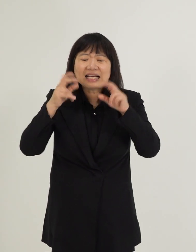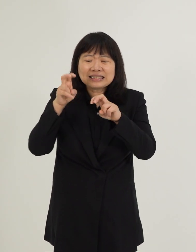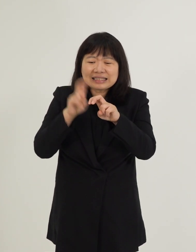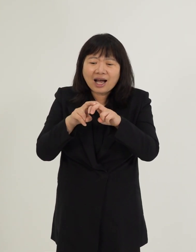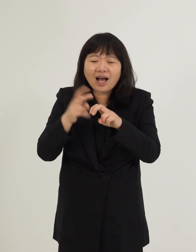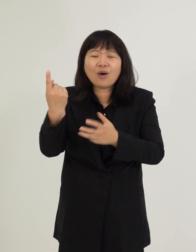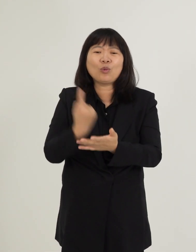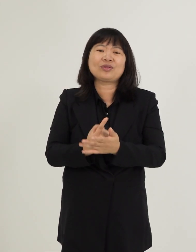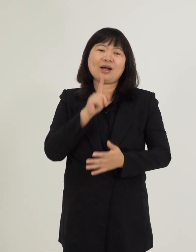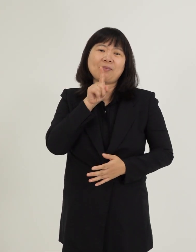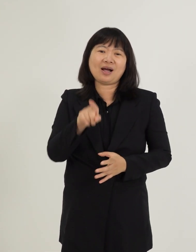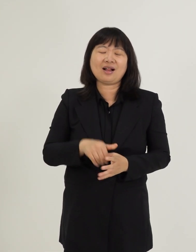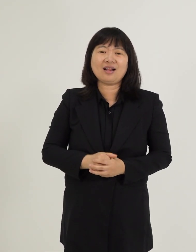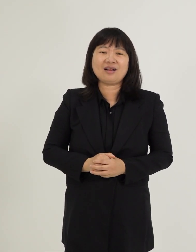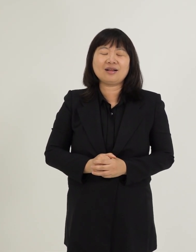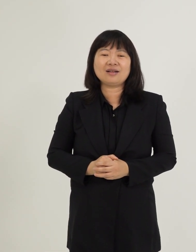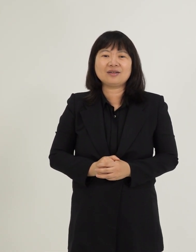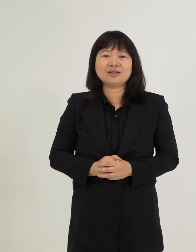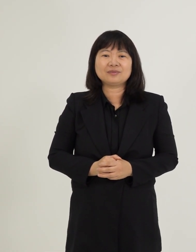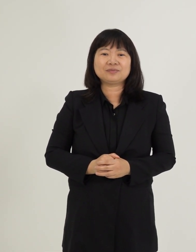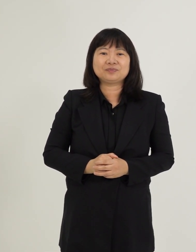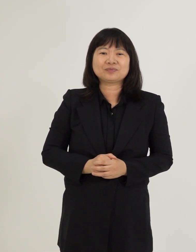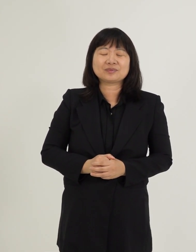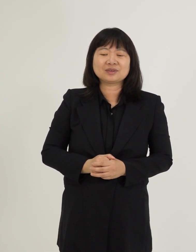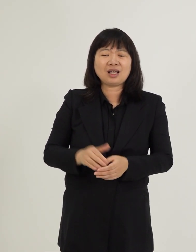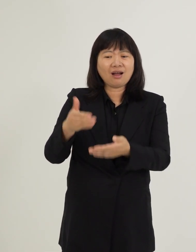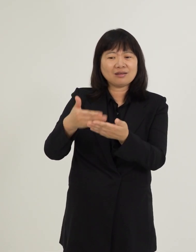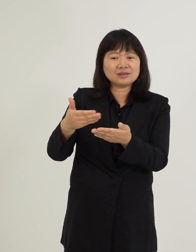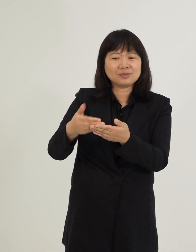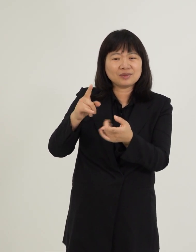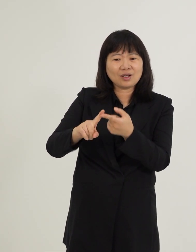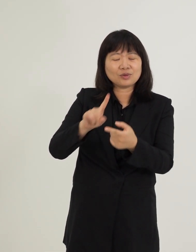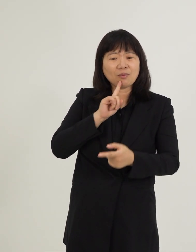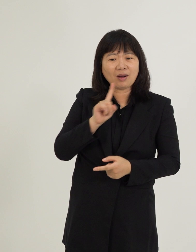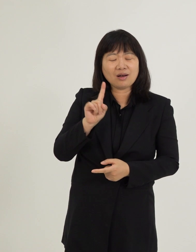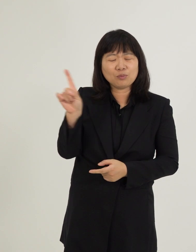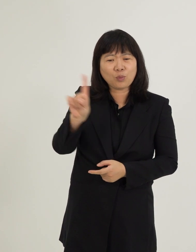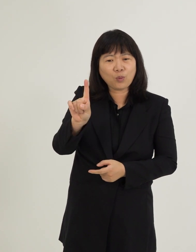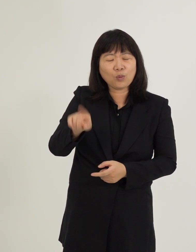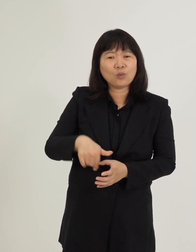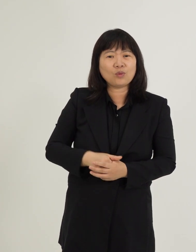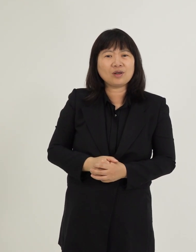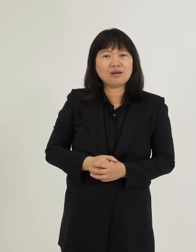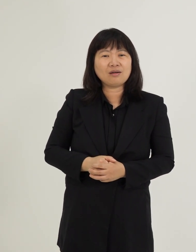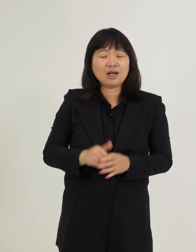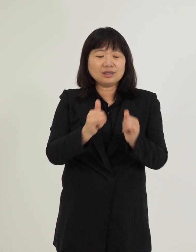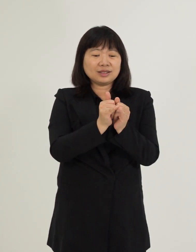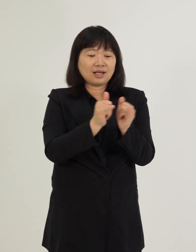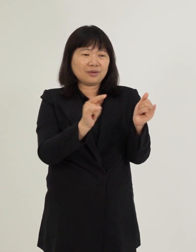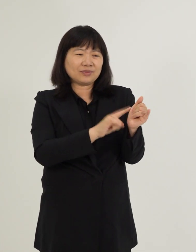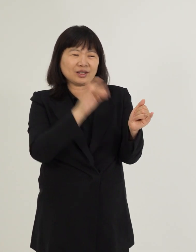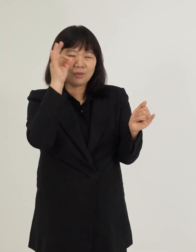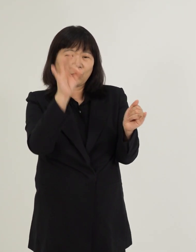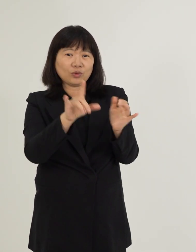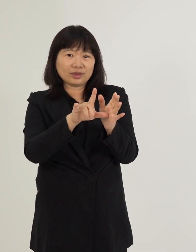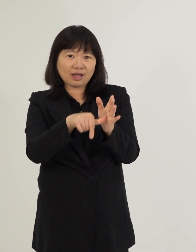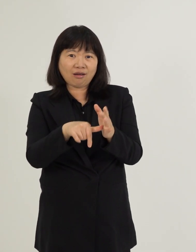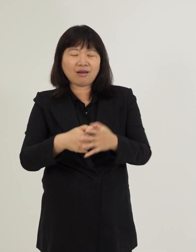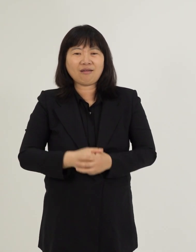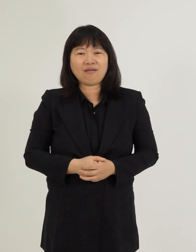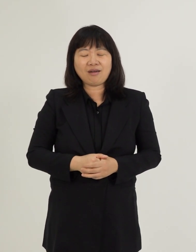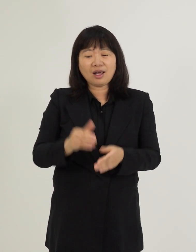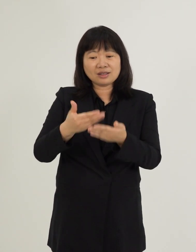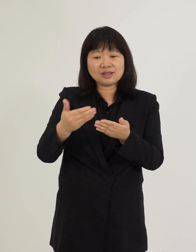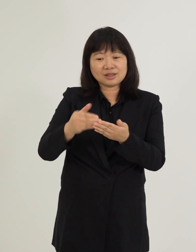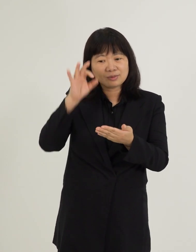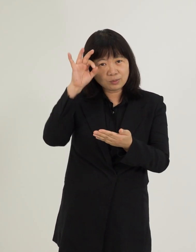온대요. 그러면 이 그림이 뭘 얘기하는 거예요? 사람들이 볼 때는 이